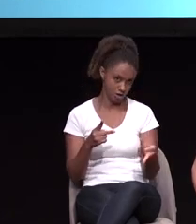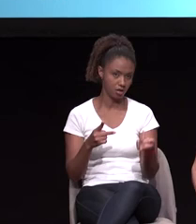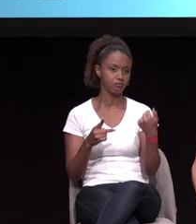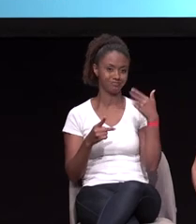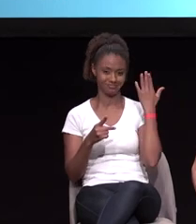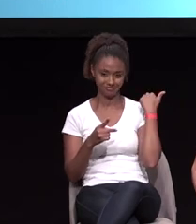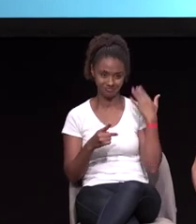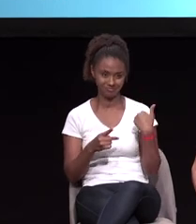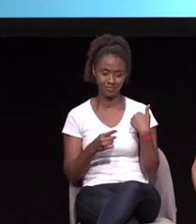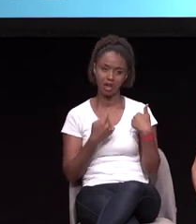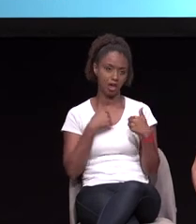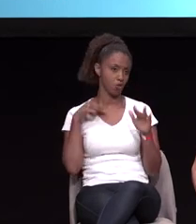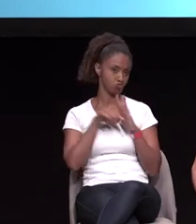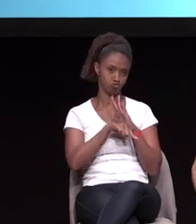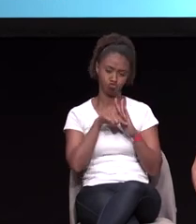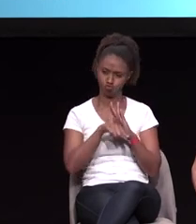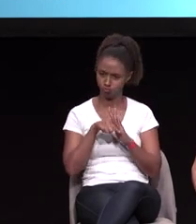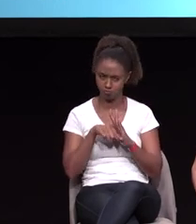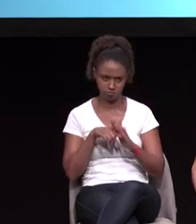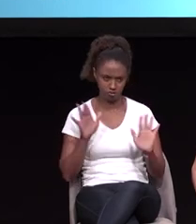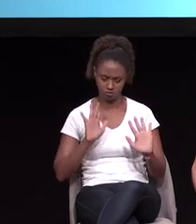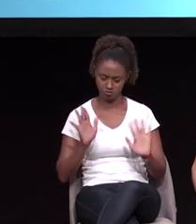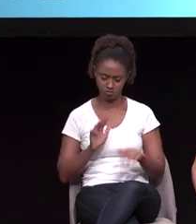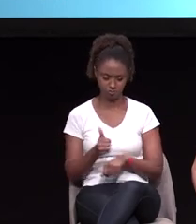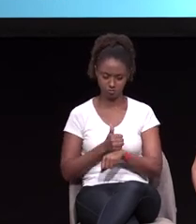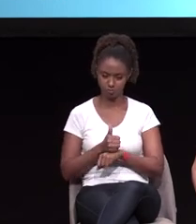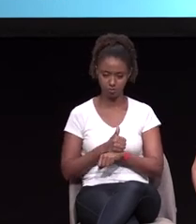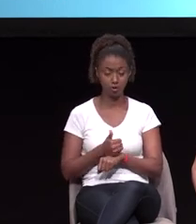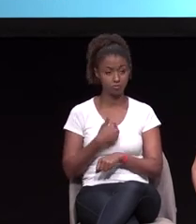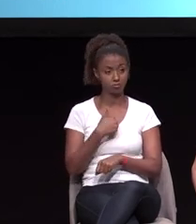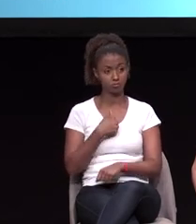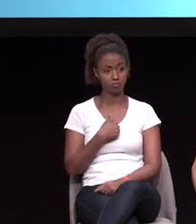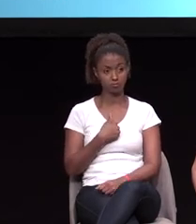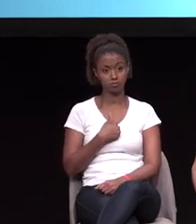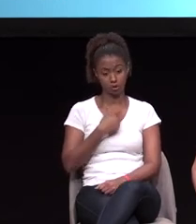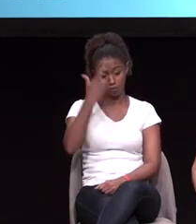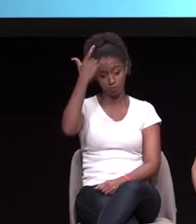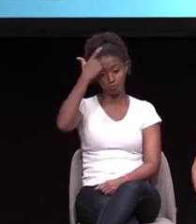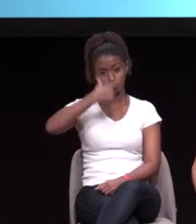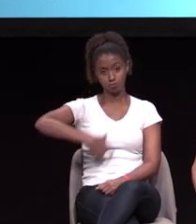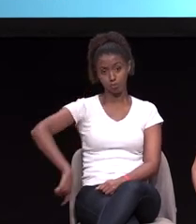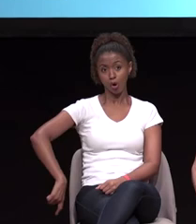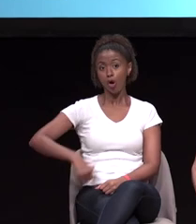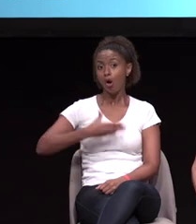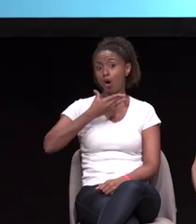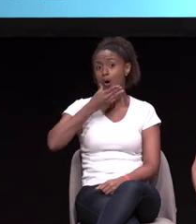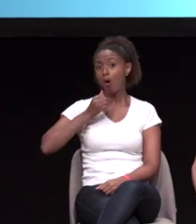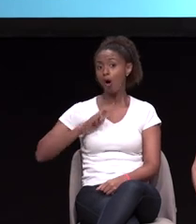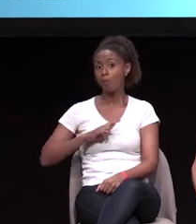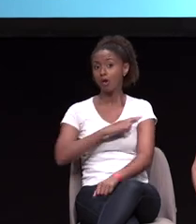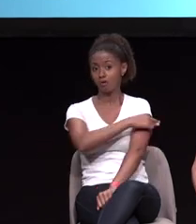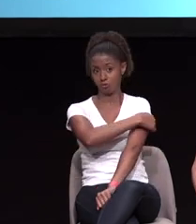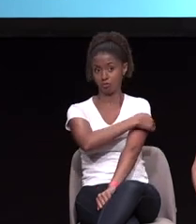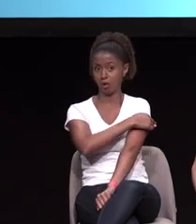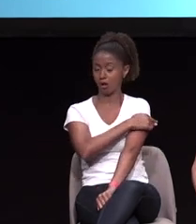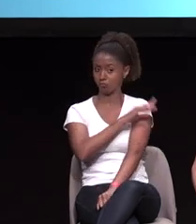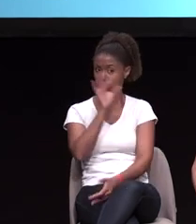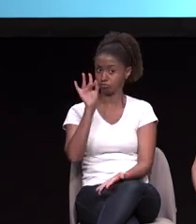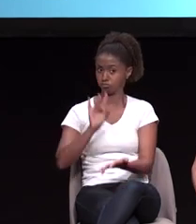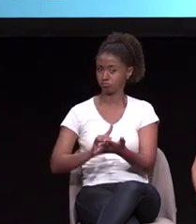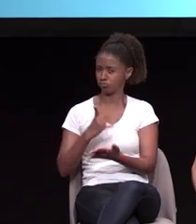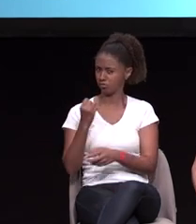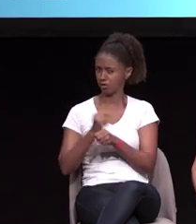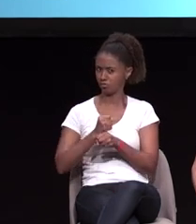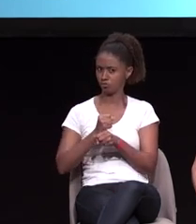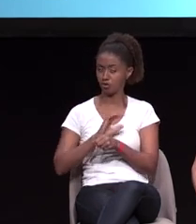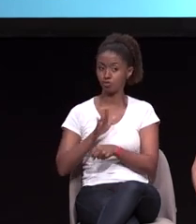não sou pesquisa do também são um homem há dez anos só em termos